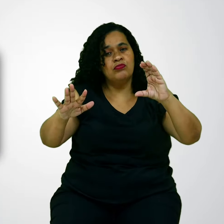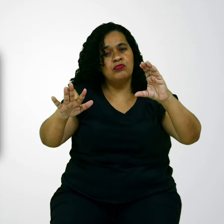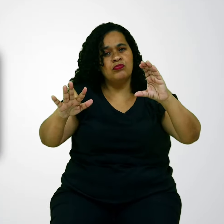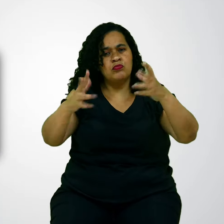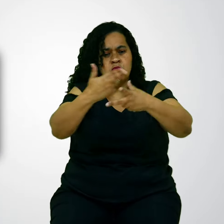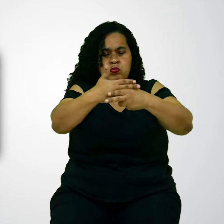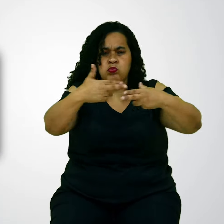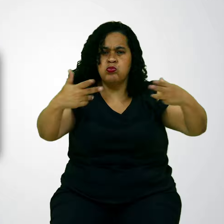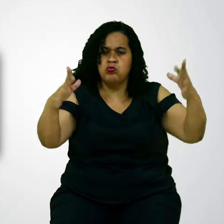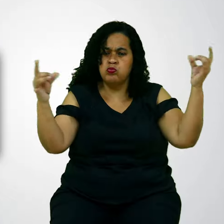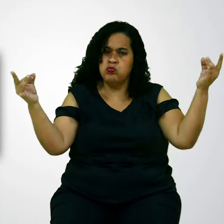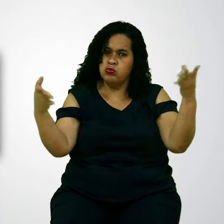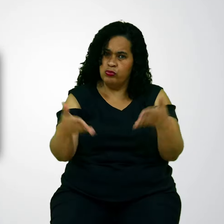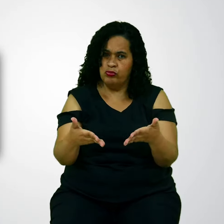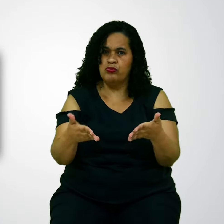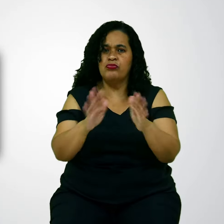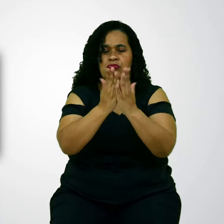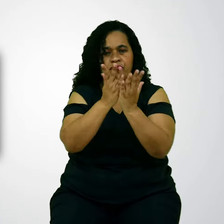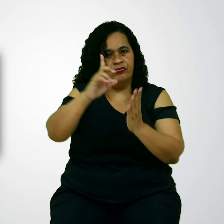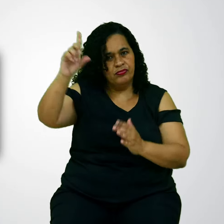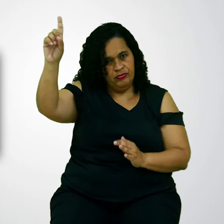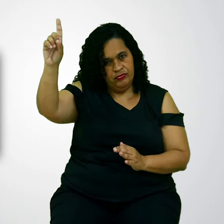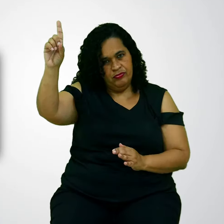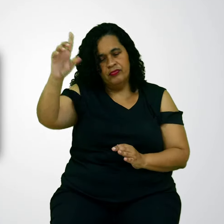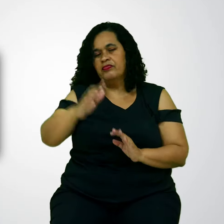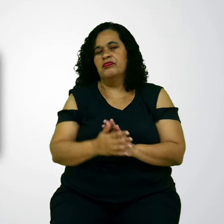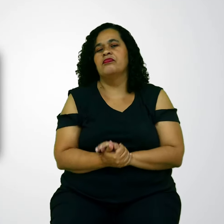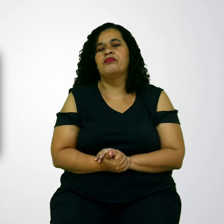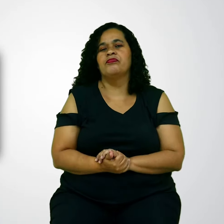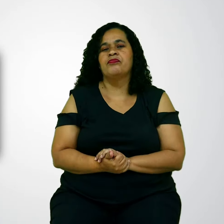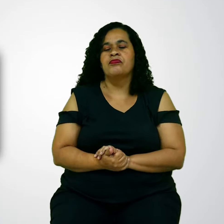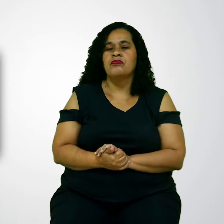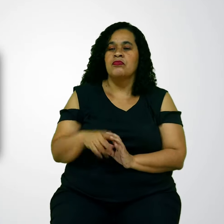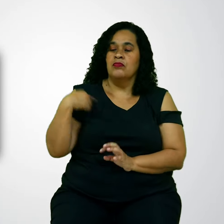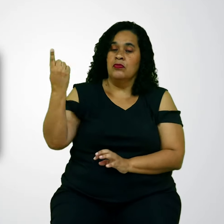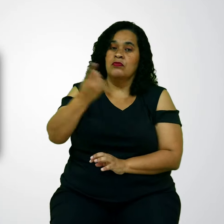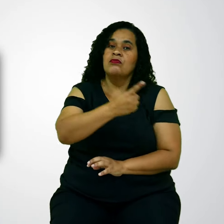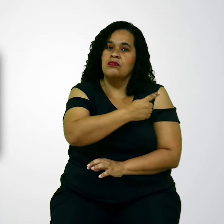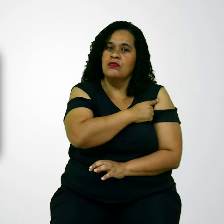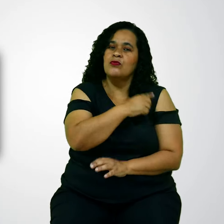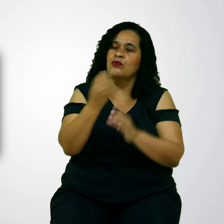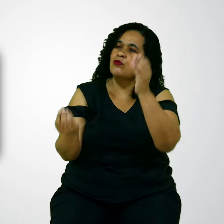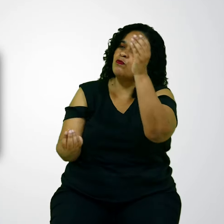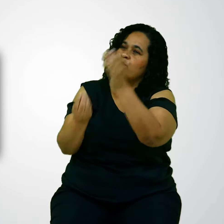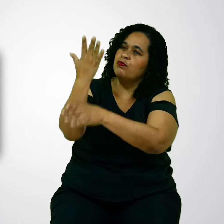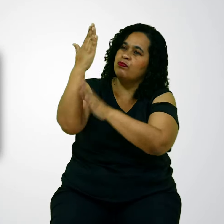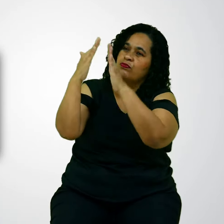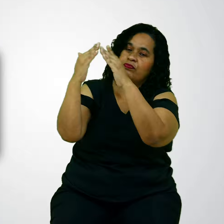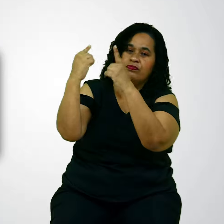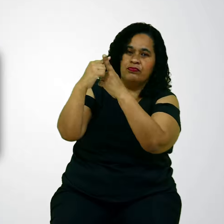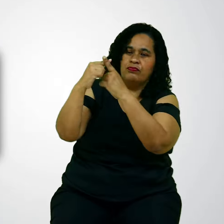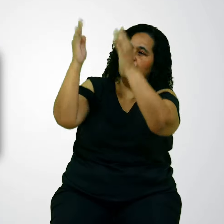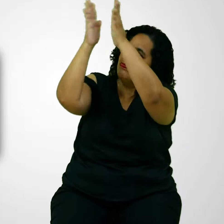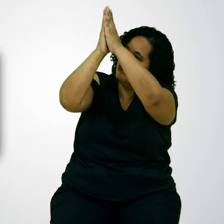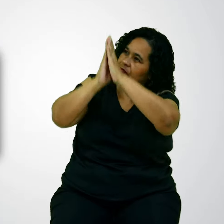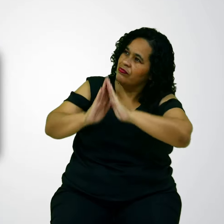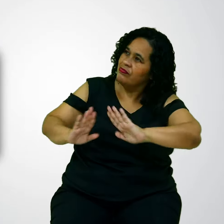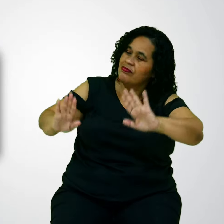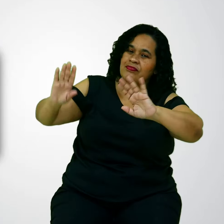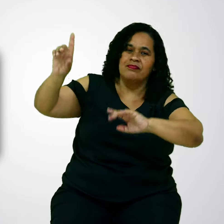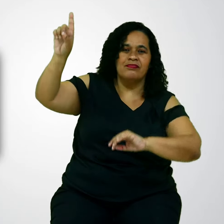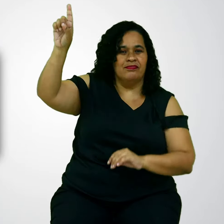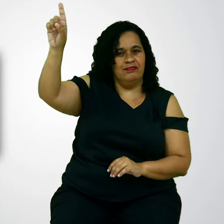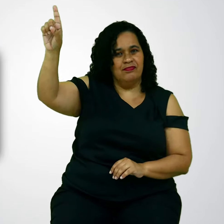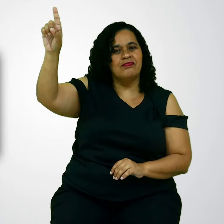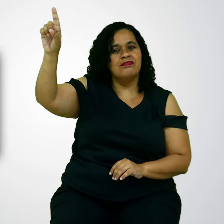Bíblia. A igreja existe para adorar a Deus. Ela existe para adorar a Deus. Ela existe para aparelhar os santos, ou